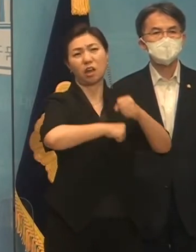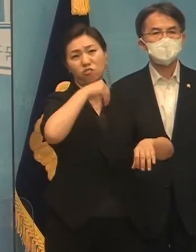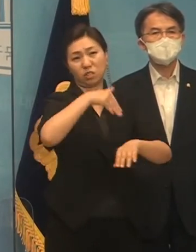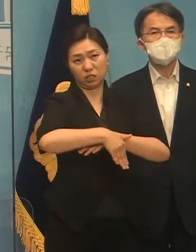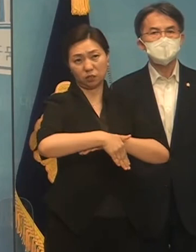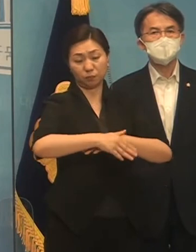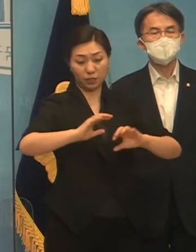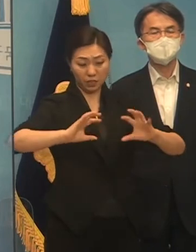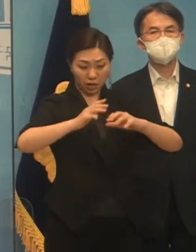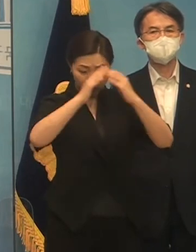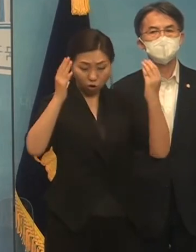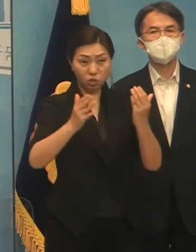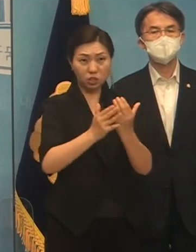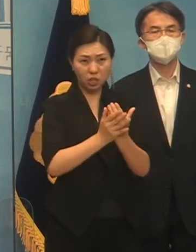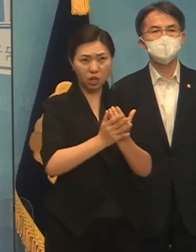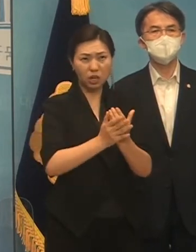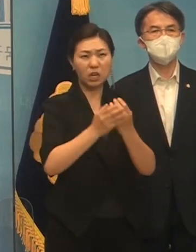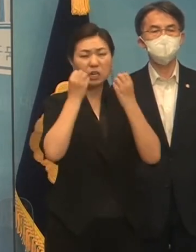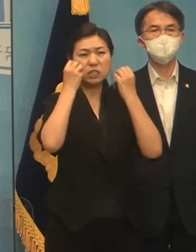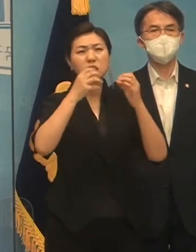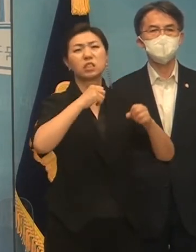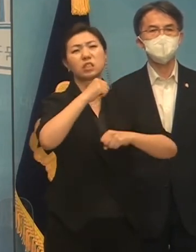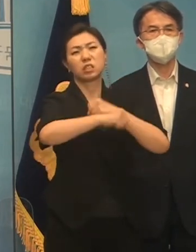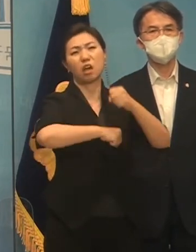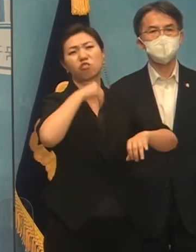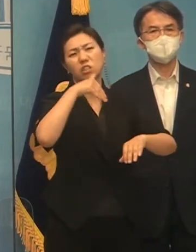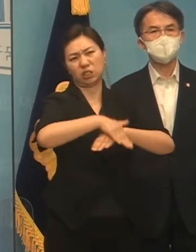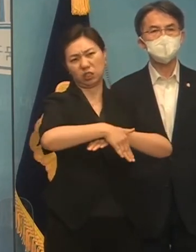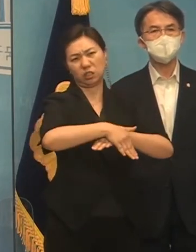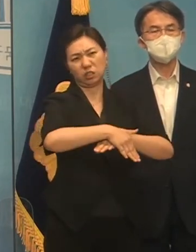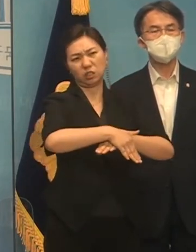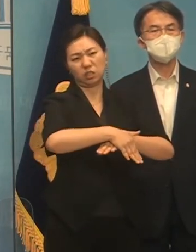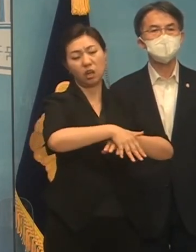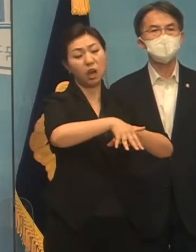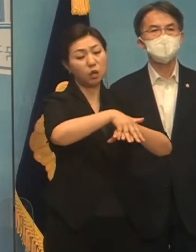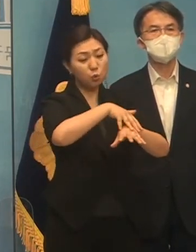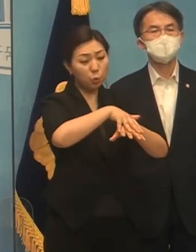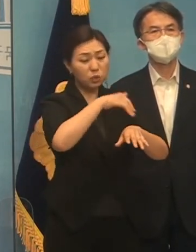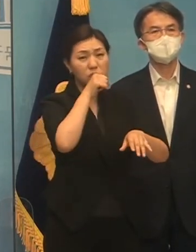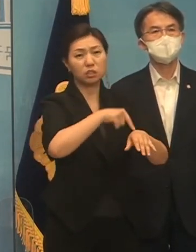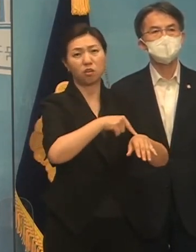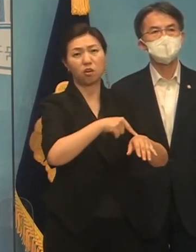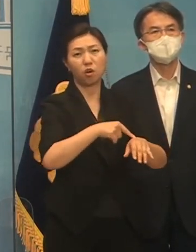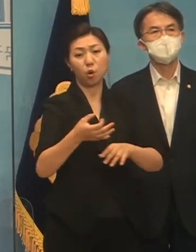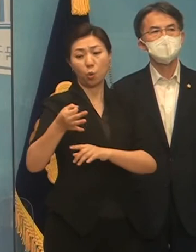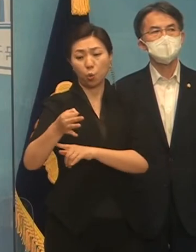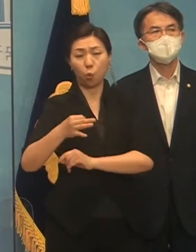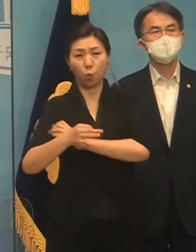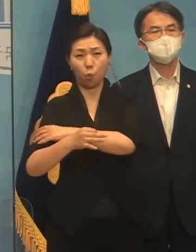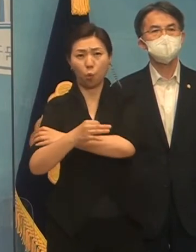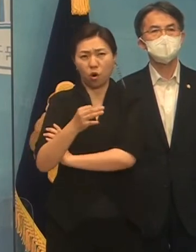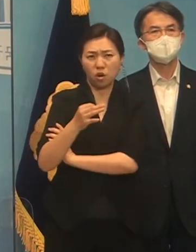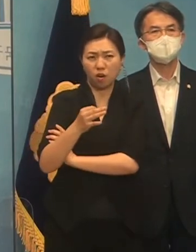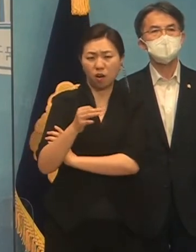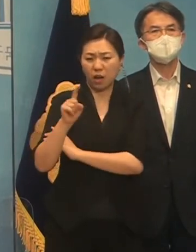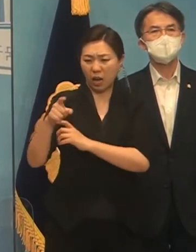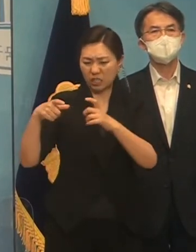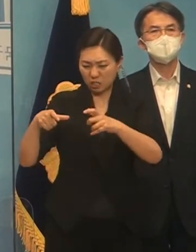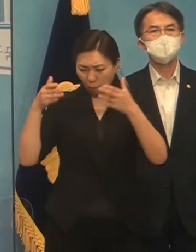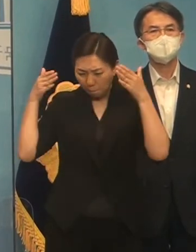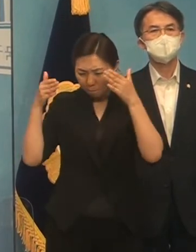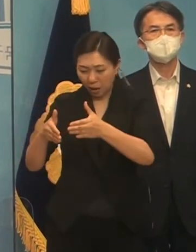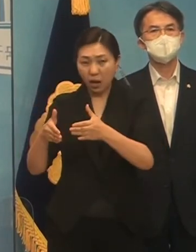전체 구조가 신자유주의적 구조로 돼 있었던 것입니다. 돈과 권력이 집중되는 구조로 되어 있는